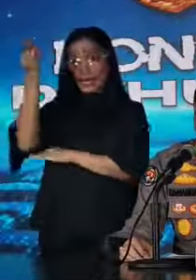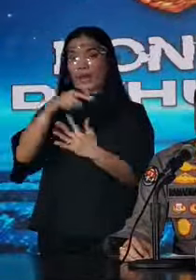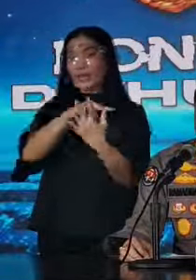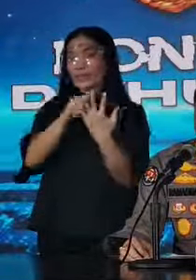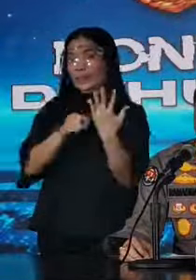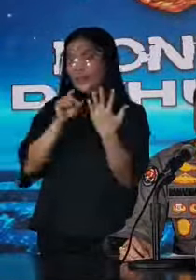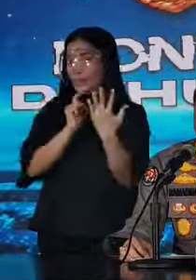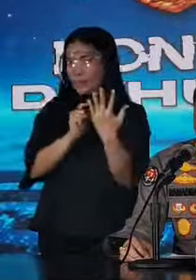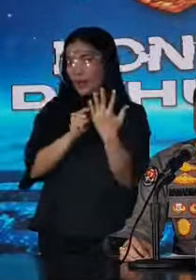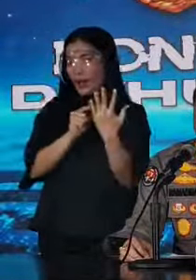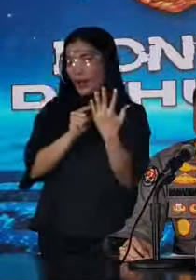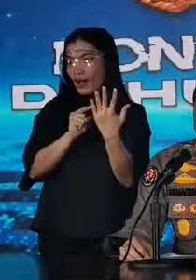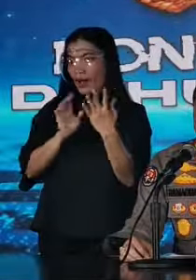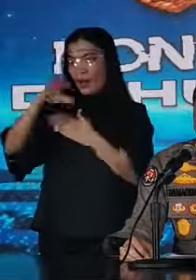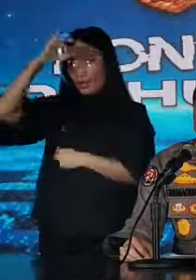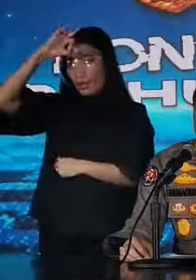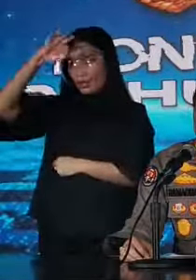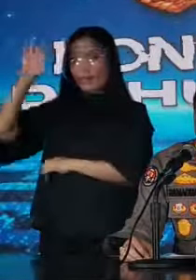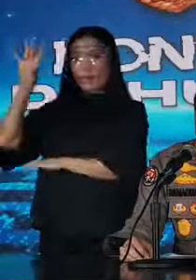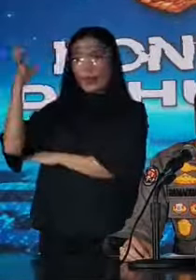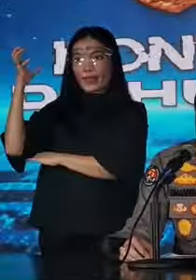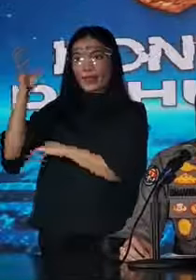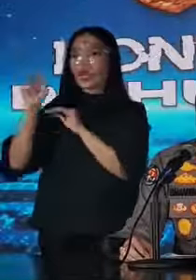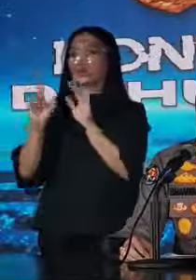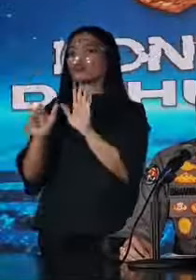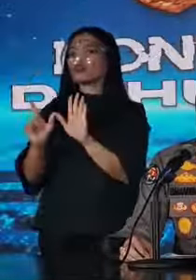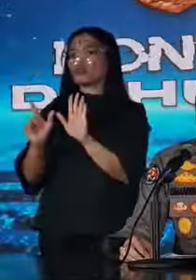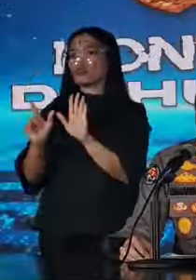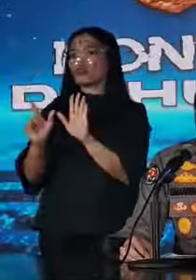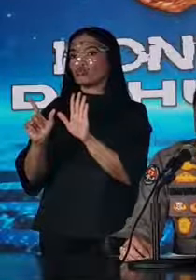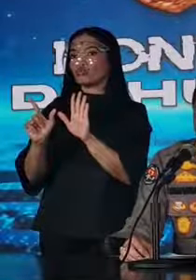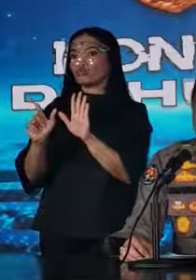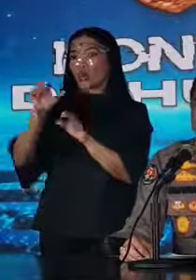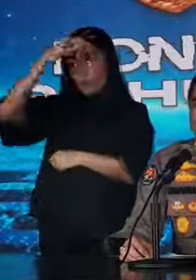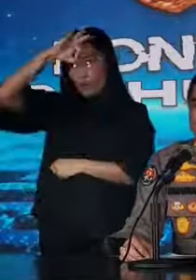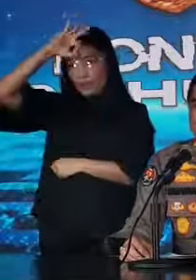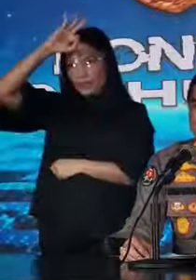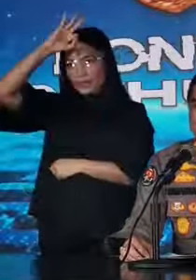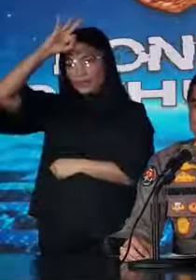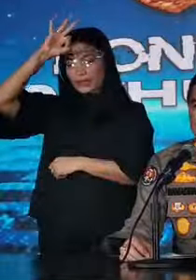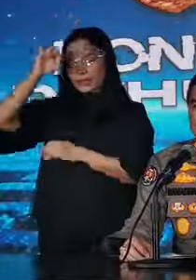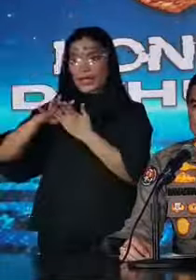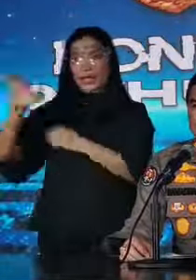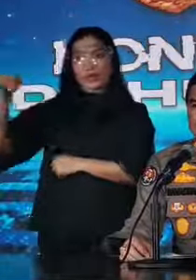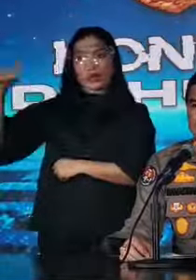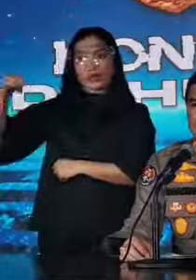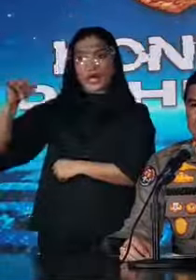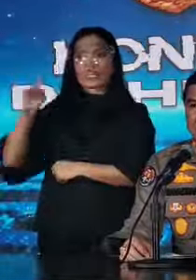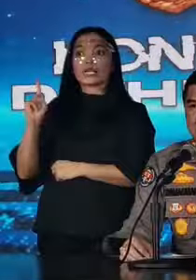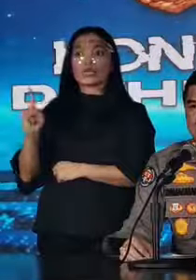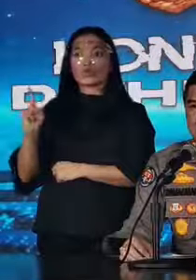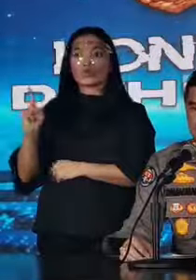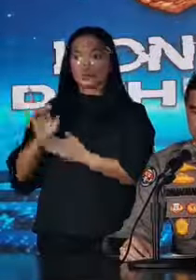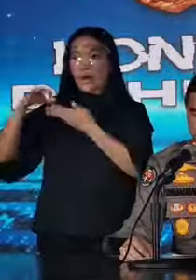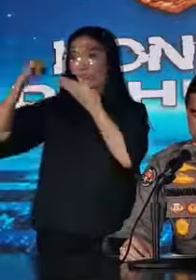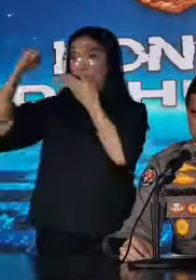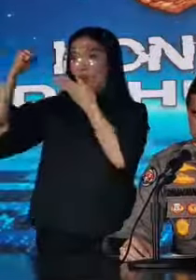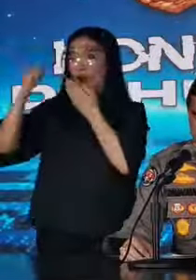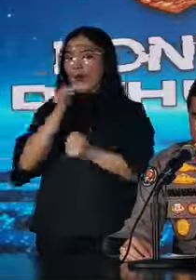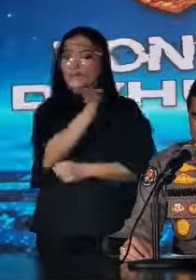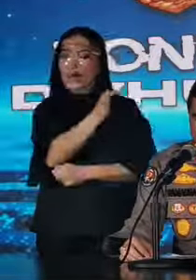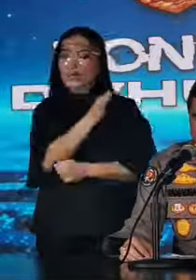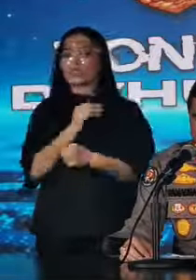kegiatan, Polda Banten 7 kegiatan, Polda DIY 1 kegiatan, Polda Papua Barat